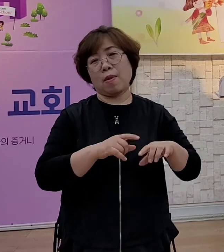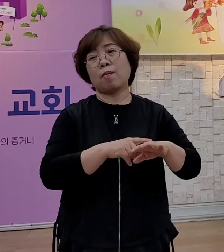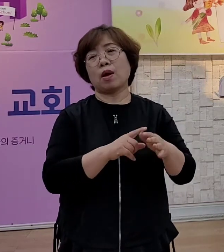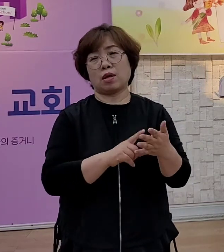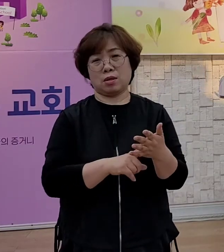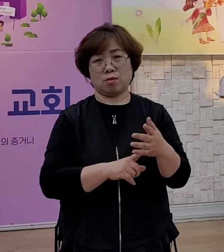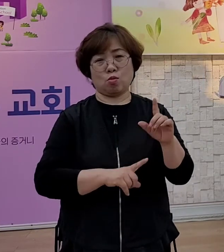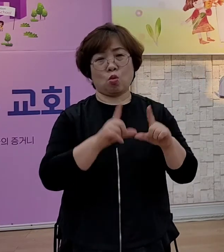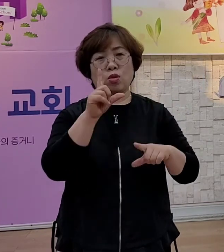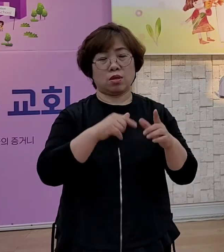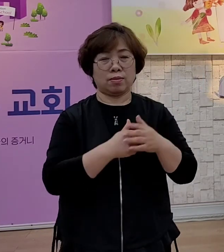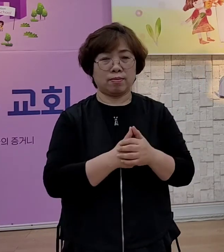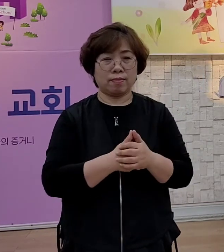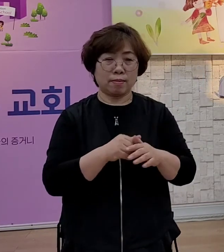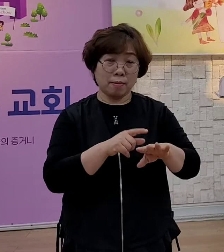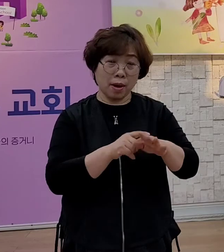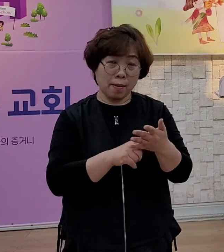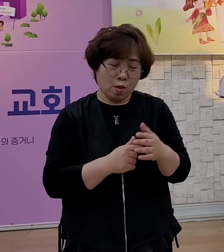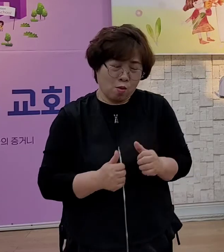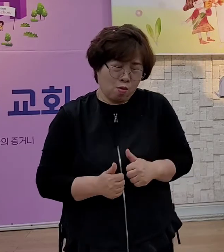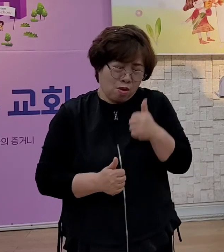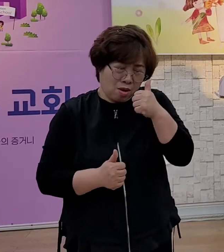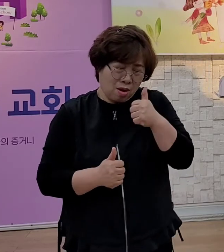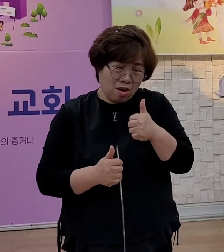마음에 화가 치솟아 오릅니다.